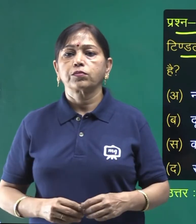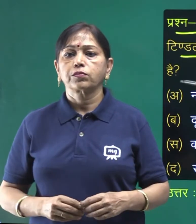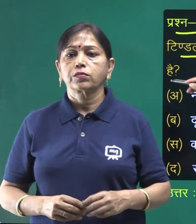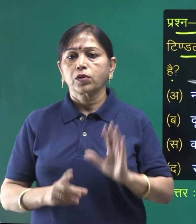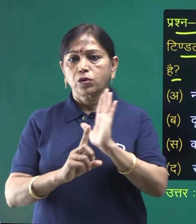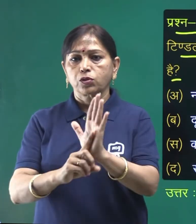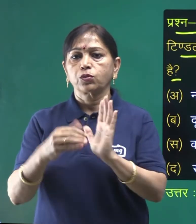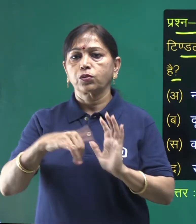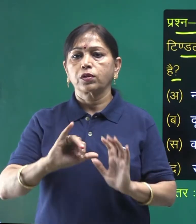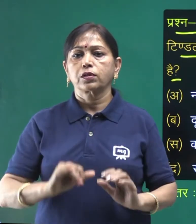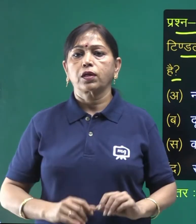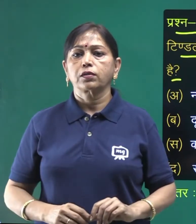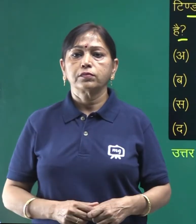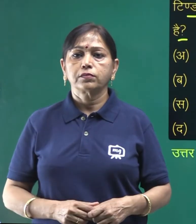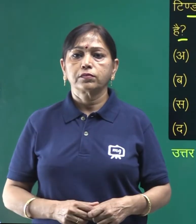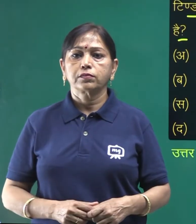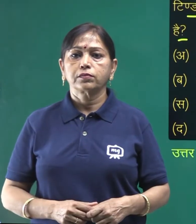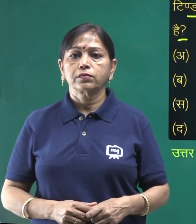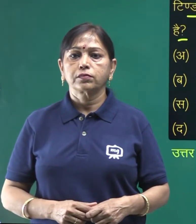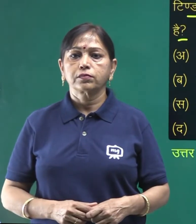प्रदर्शित करता है?